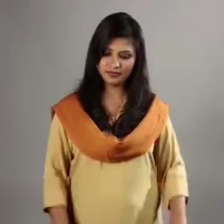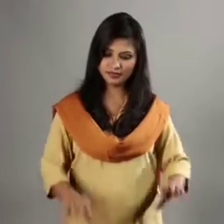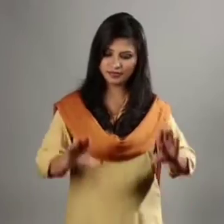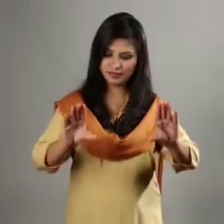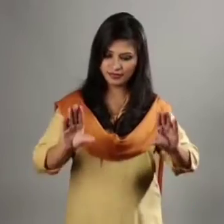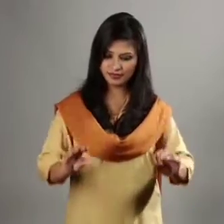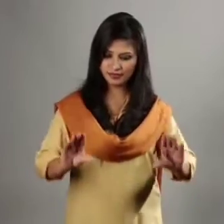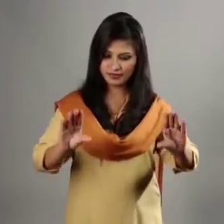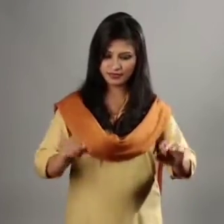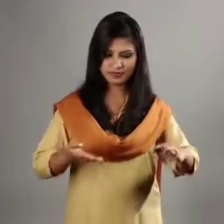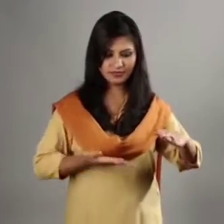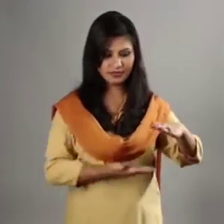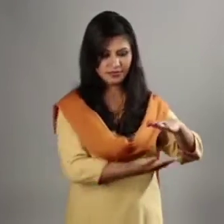तकिए का कवर.